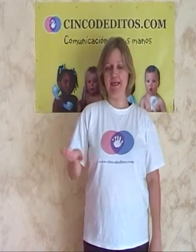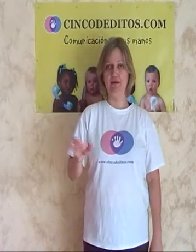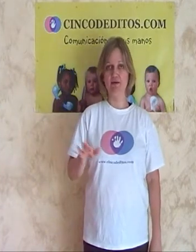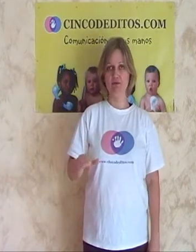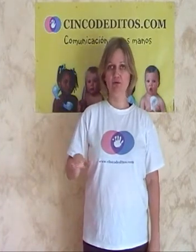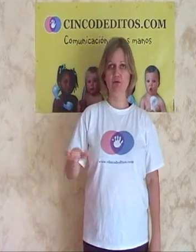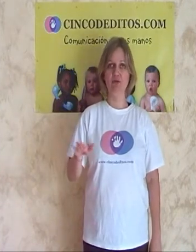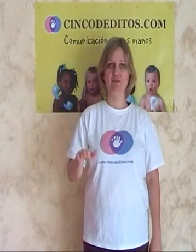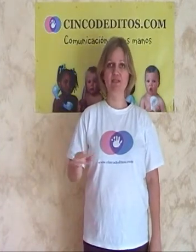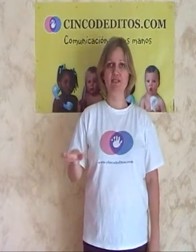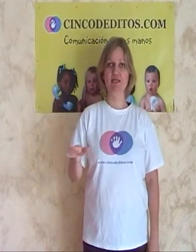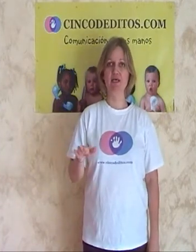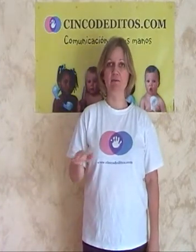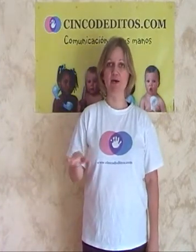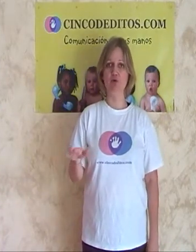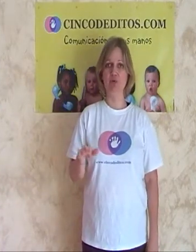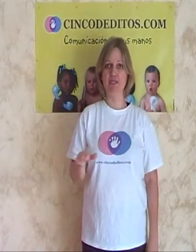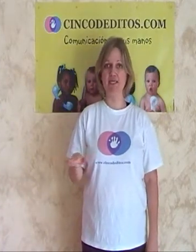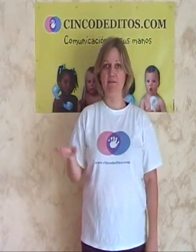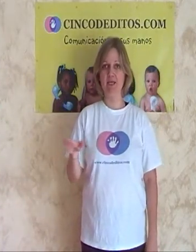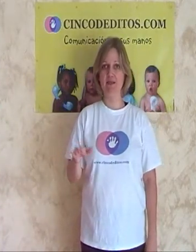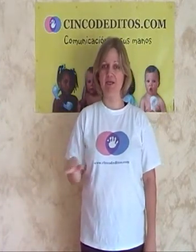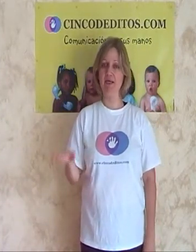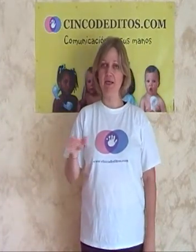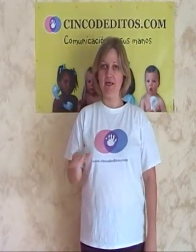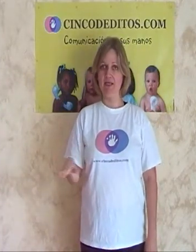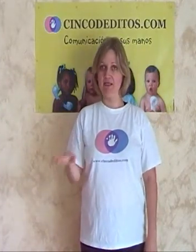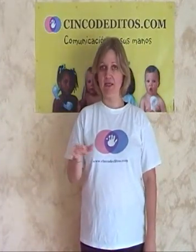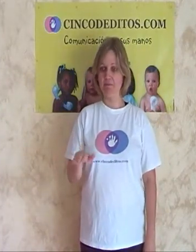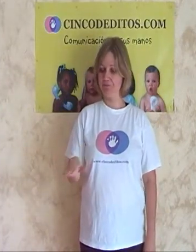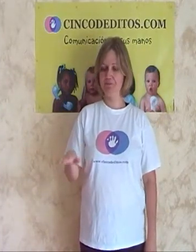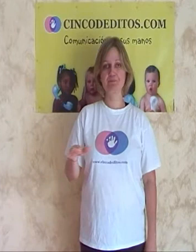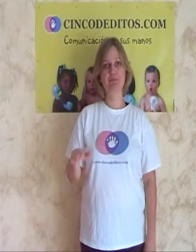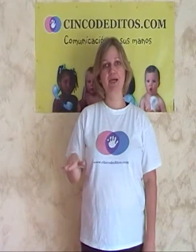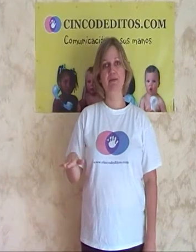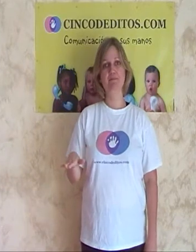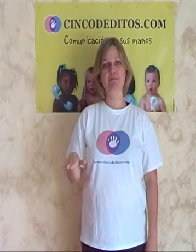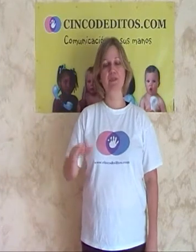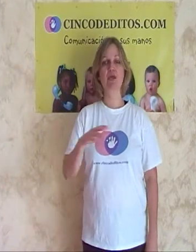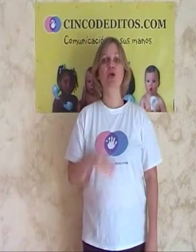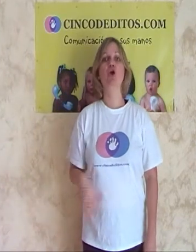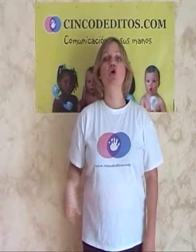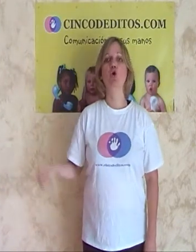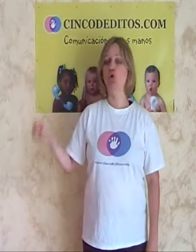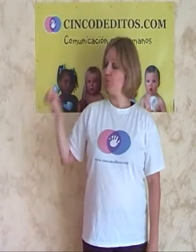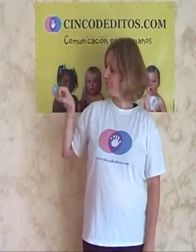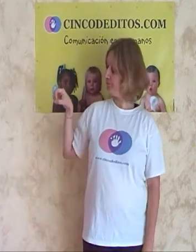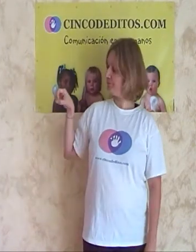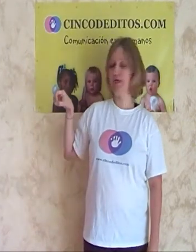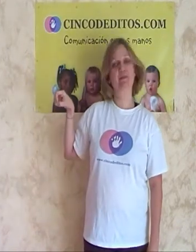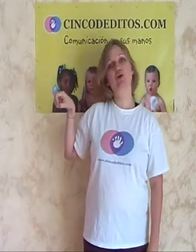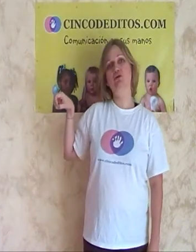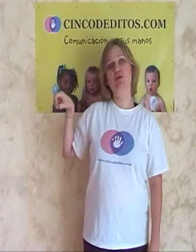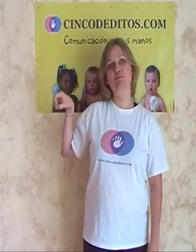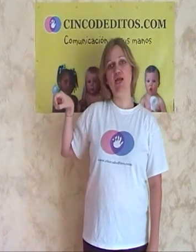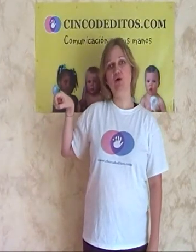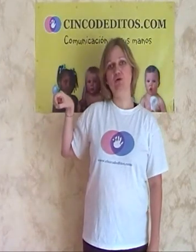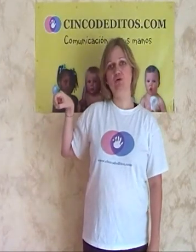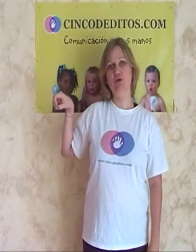general. No necesita ser varón, puede ser hembra también. La niña. ¿Vale? O. También conocemos la O.